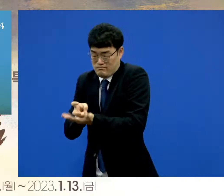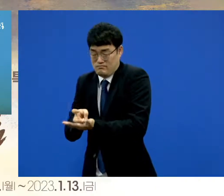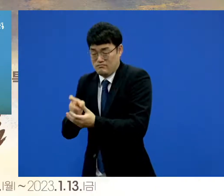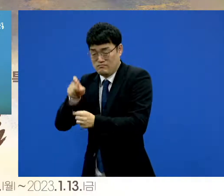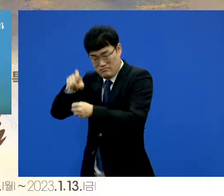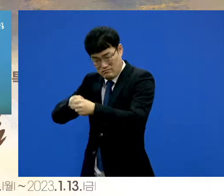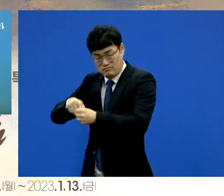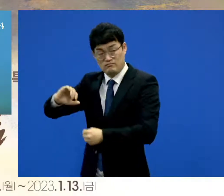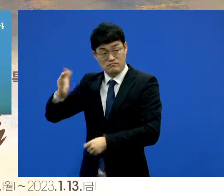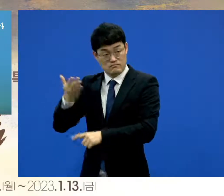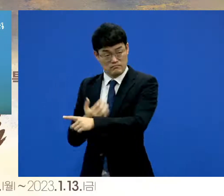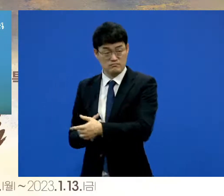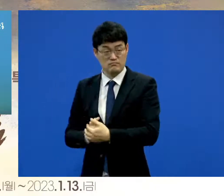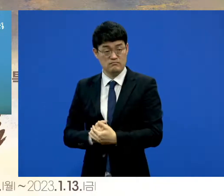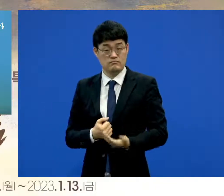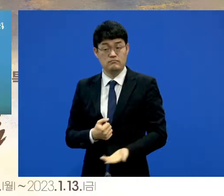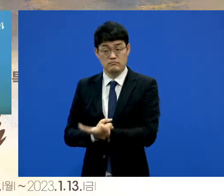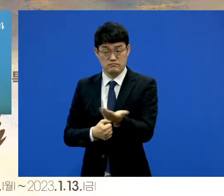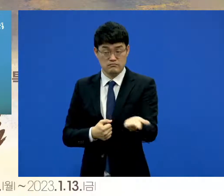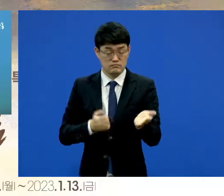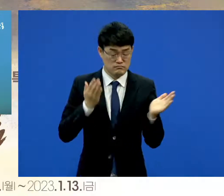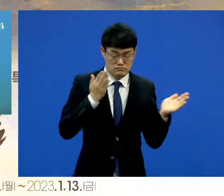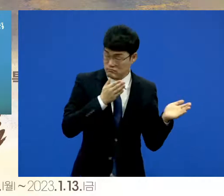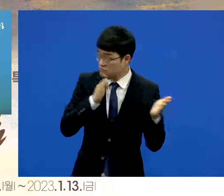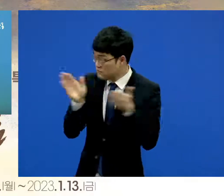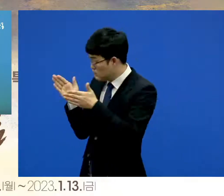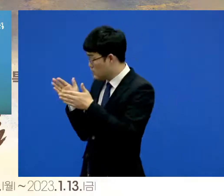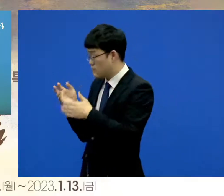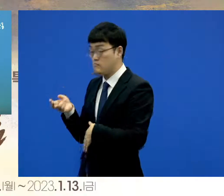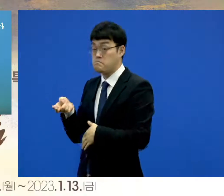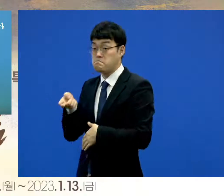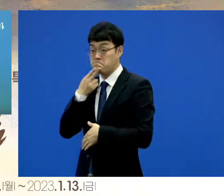회심을 하지 않으면 방향이 잡혀져 있지 않습니다.